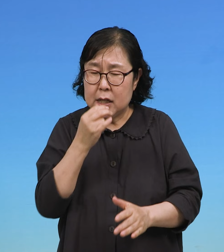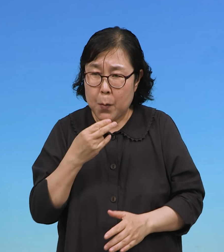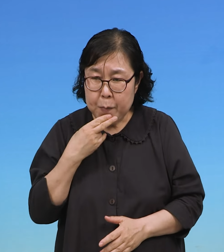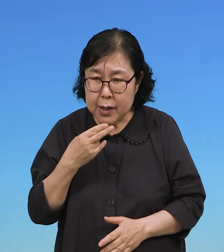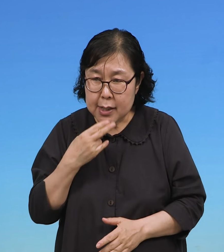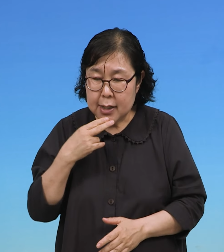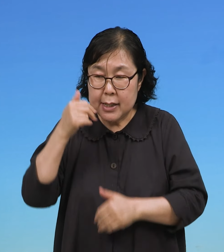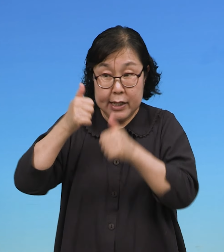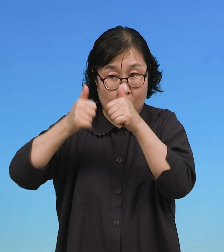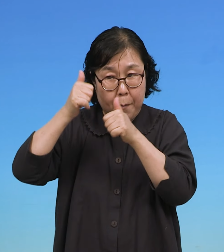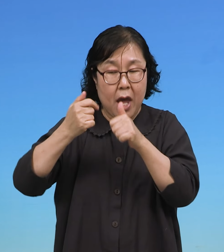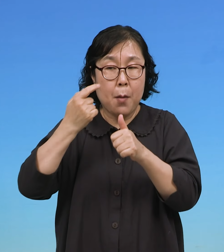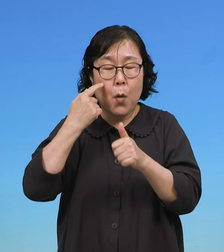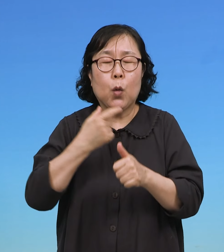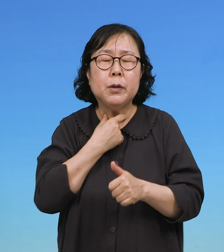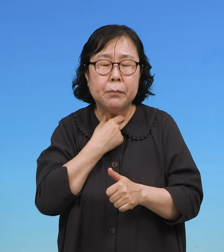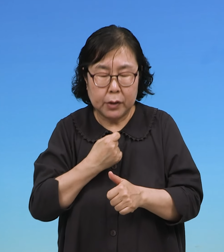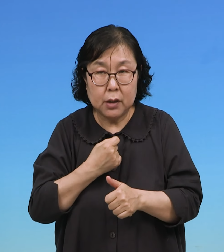겁니다.